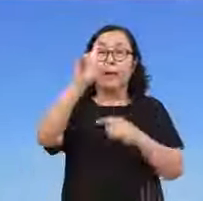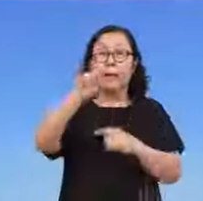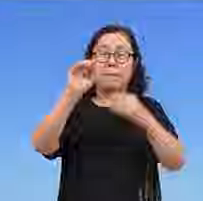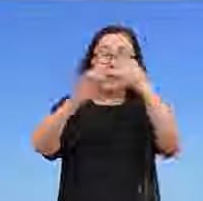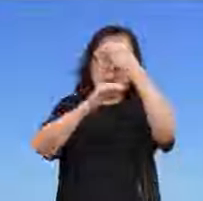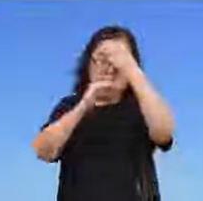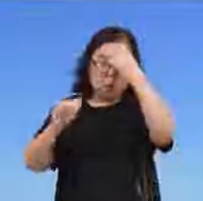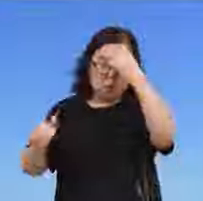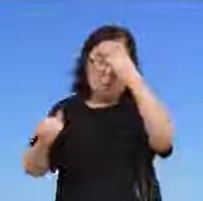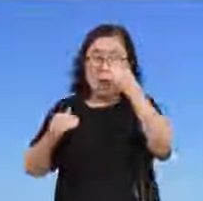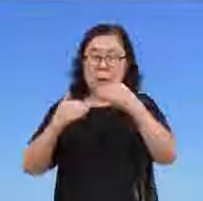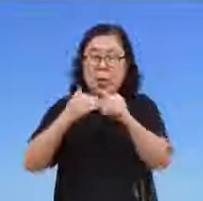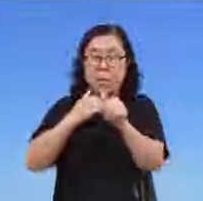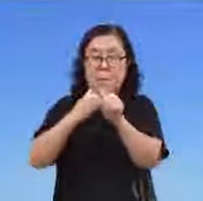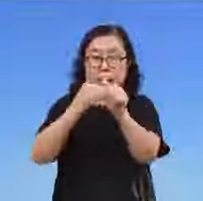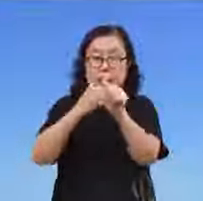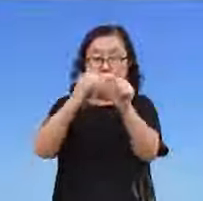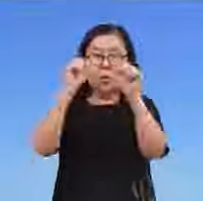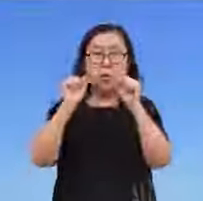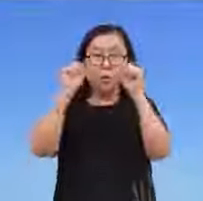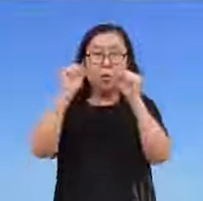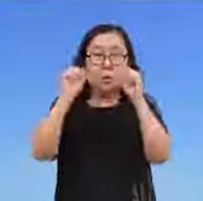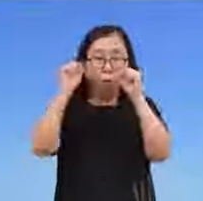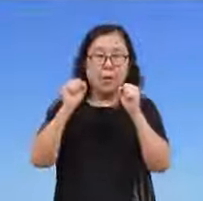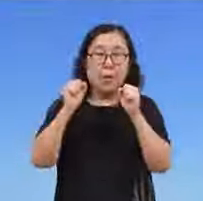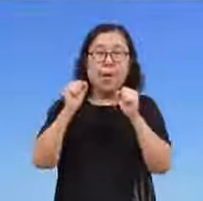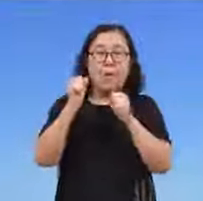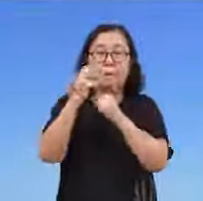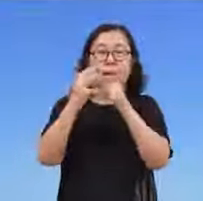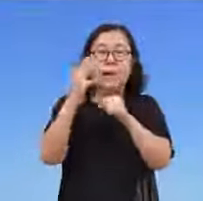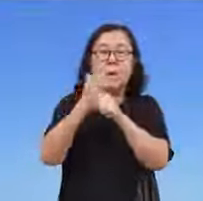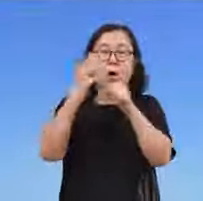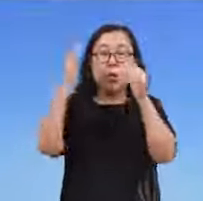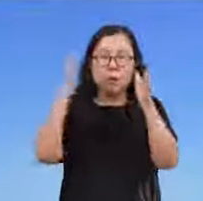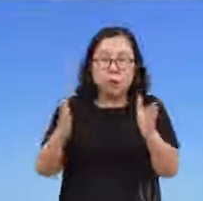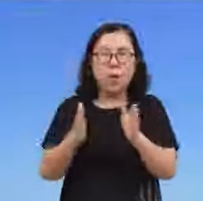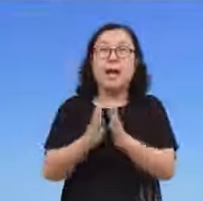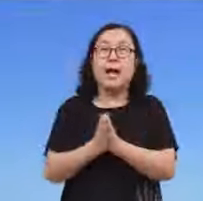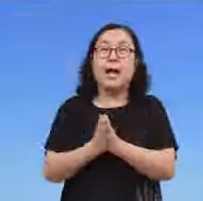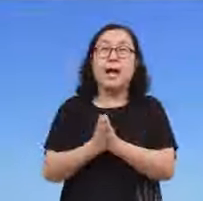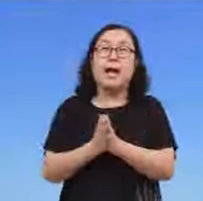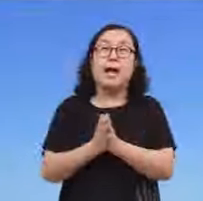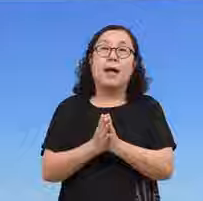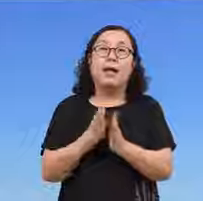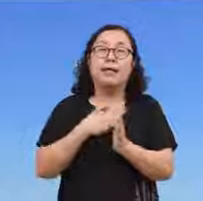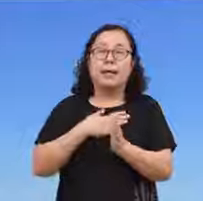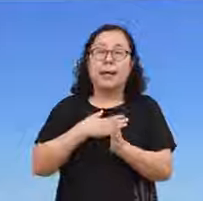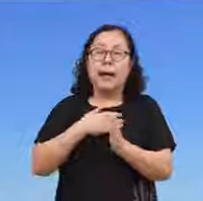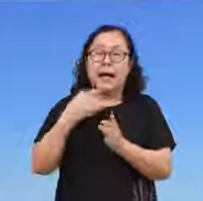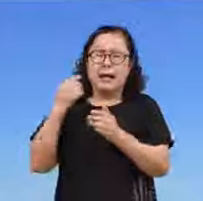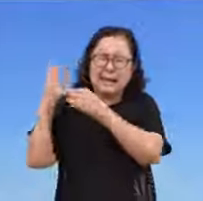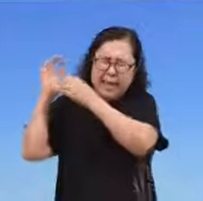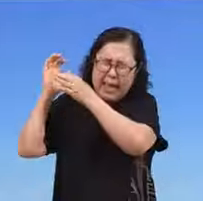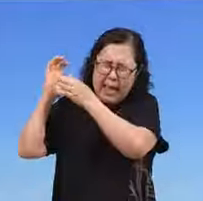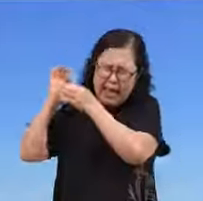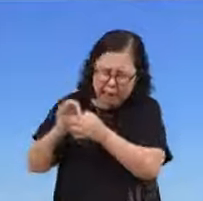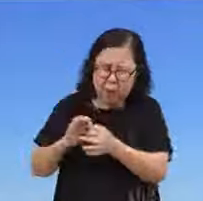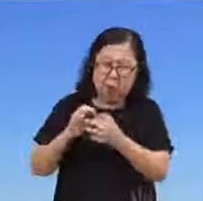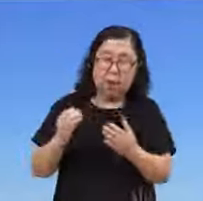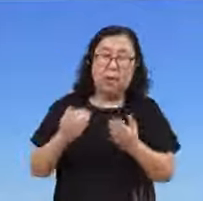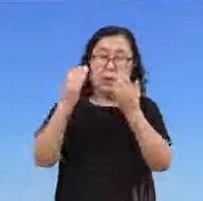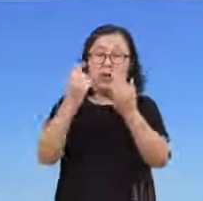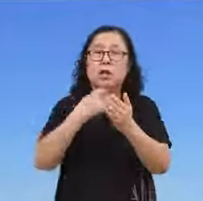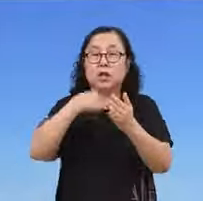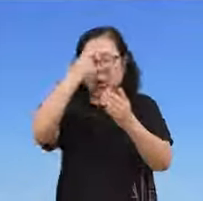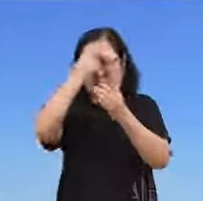일만수도 파수 운동을 지난 8년 동안 내내 마음으로 되뇌이면서 하나님께 드렸던 또 드렸던 또 드렸던